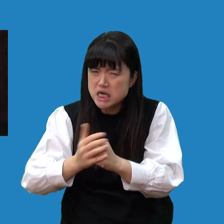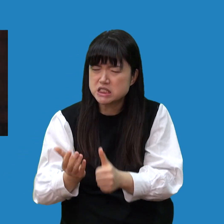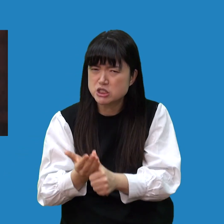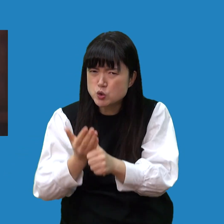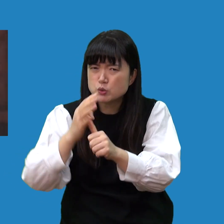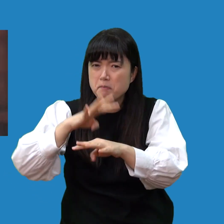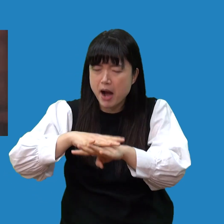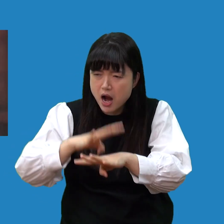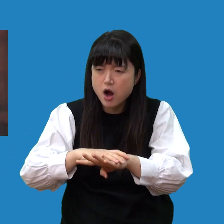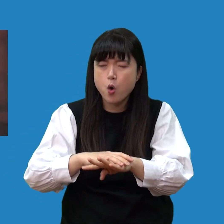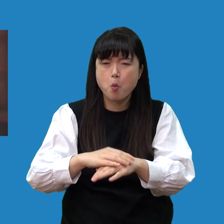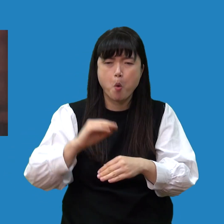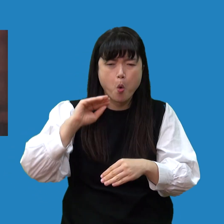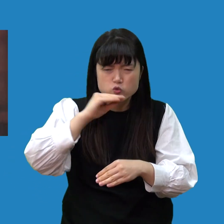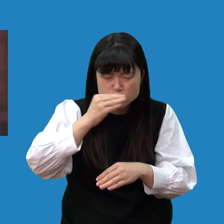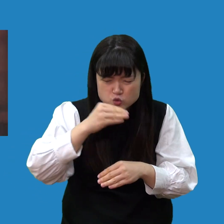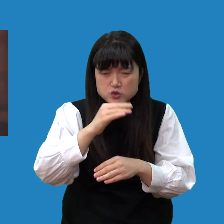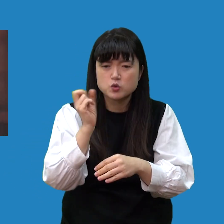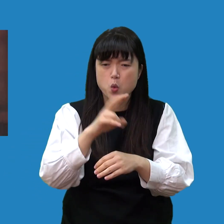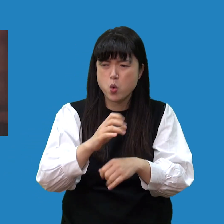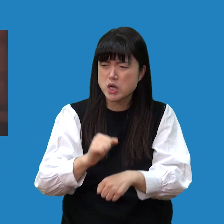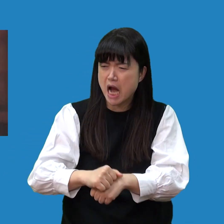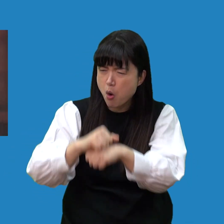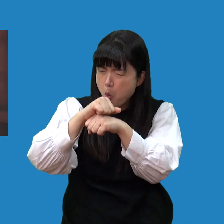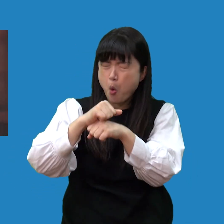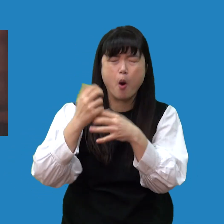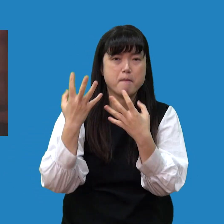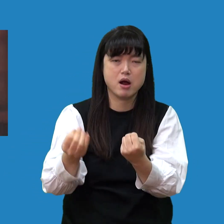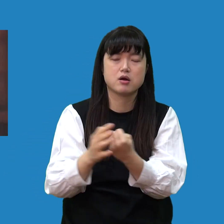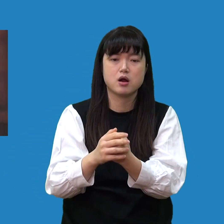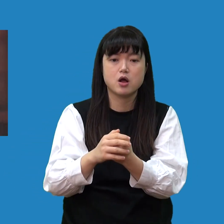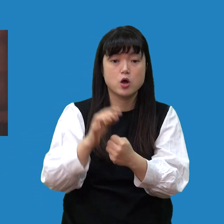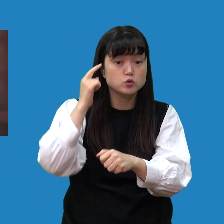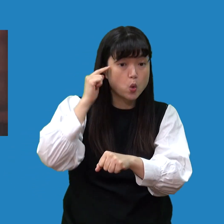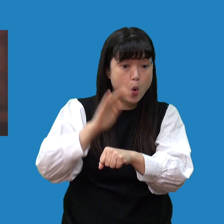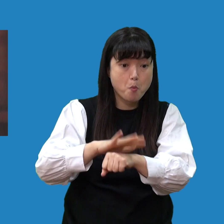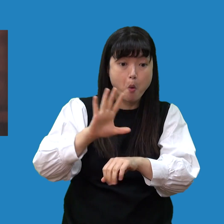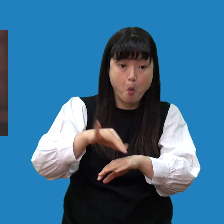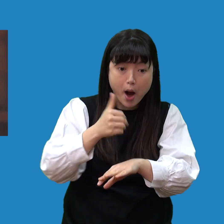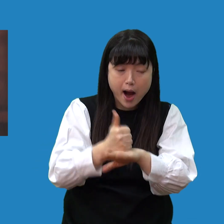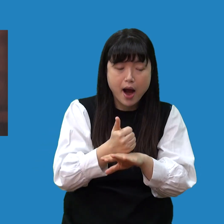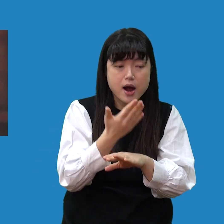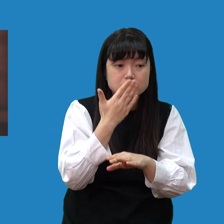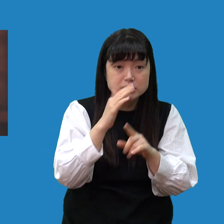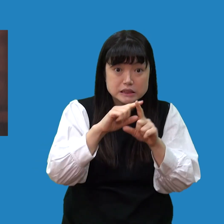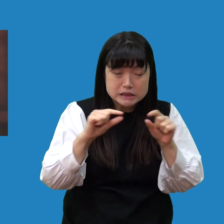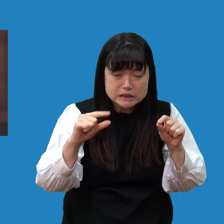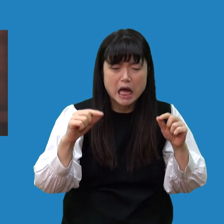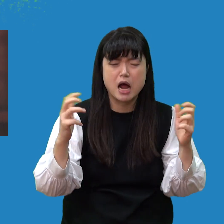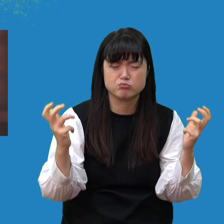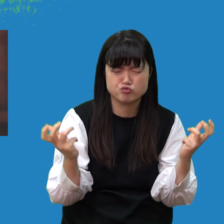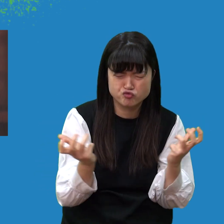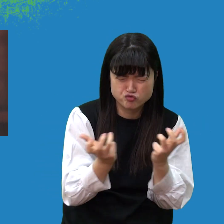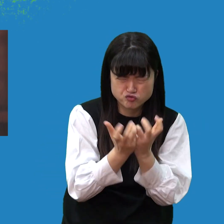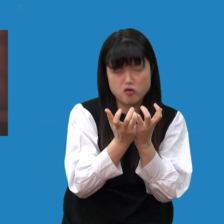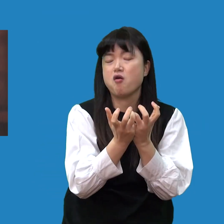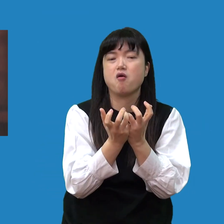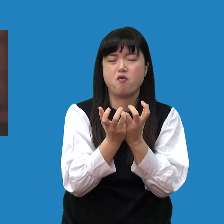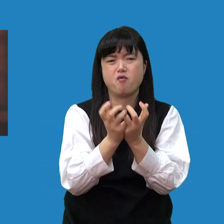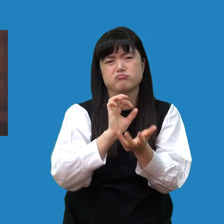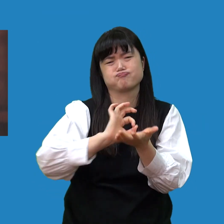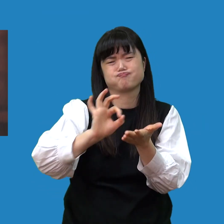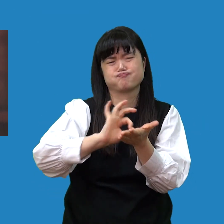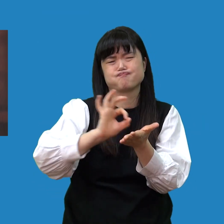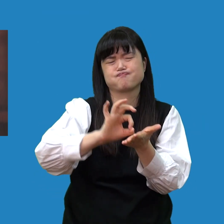옥수수, 농작물 창고들이 있어서 솔로몬의 왕의 식탁을 풍성하게 하는 일에